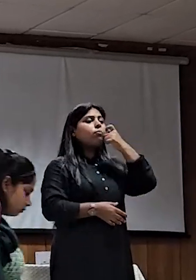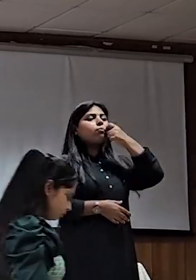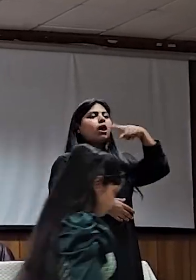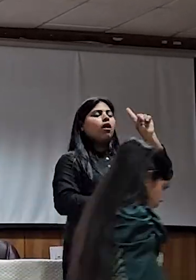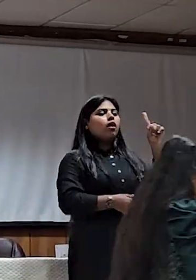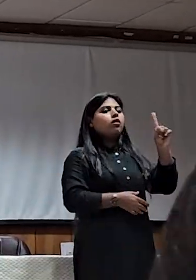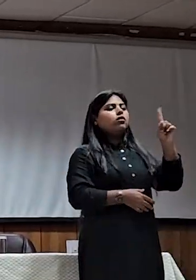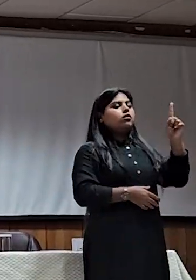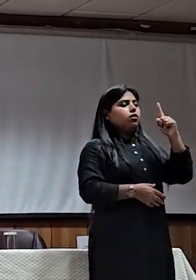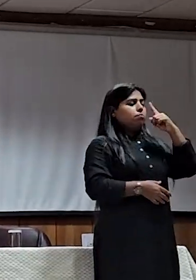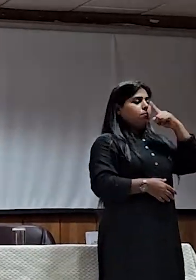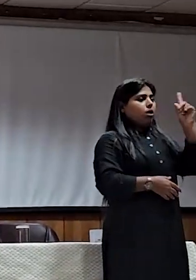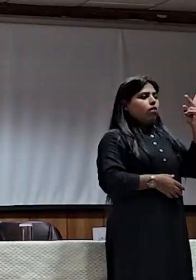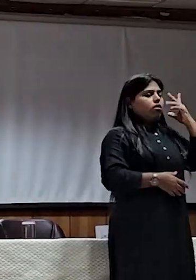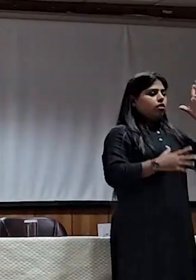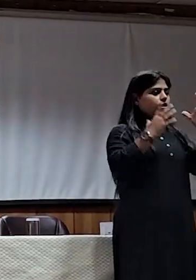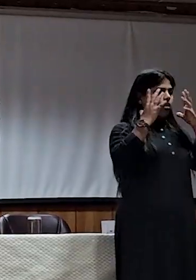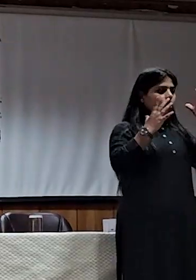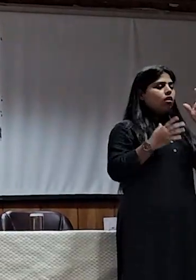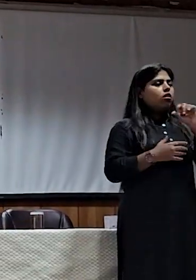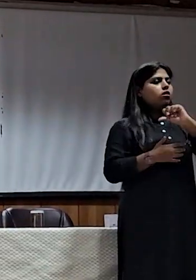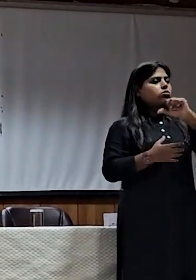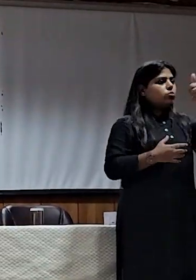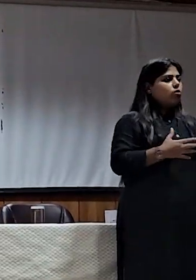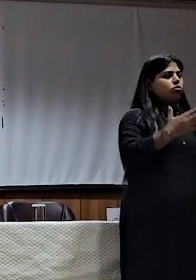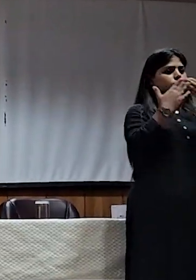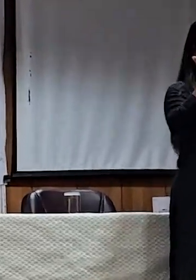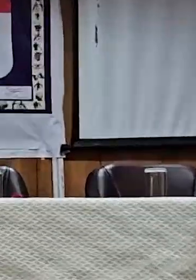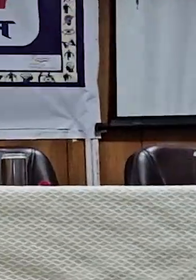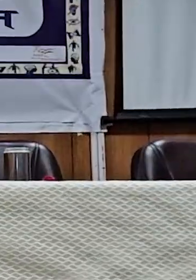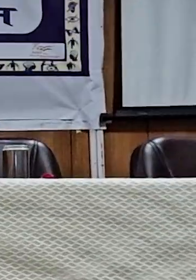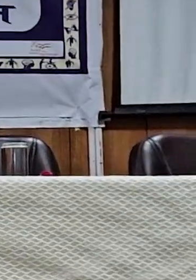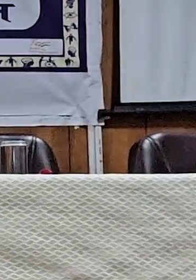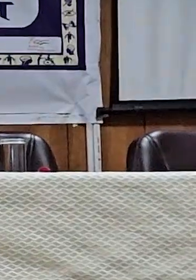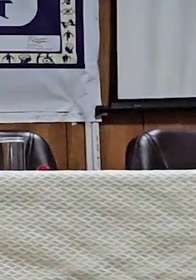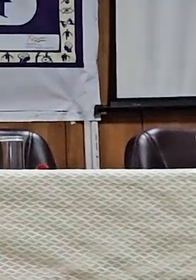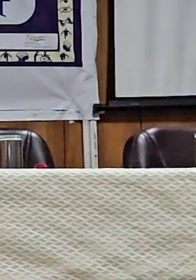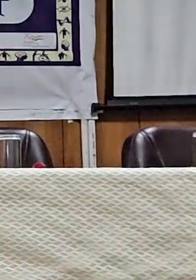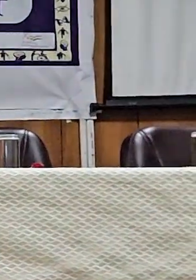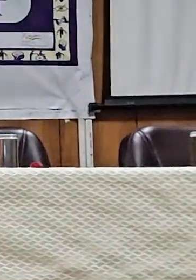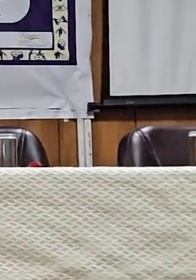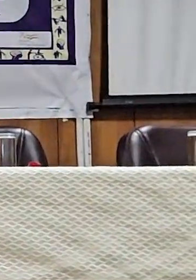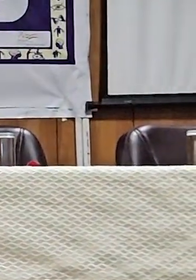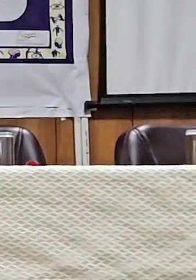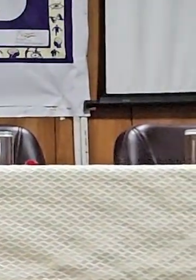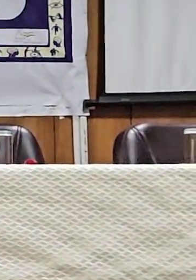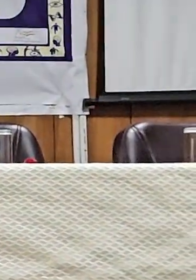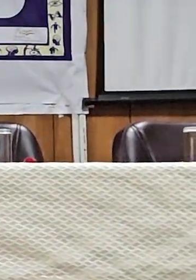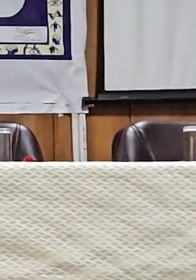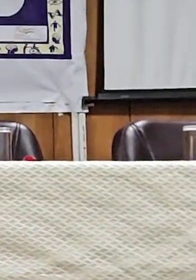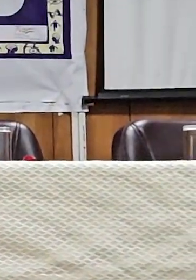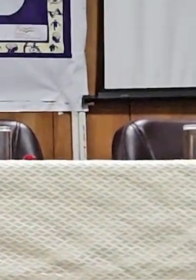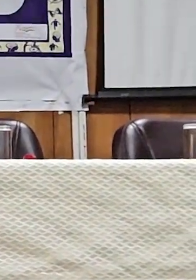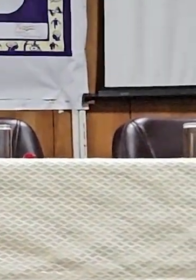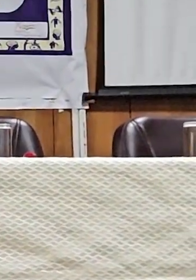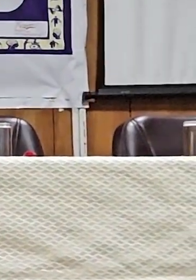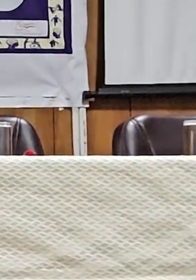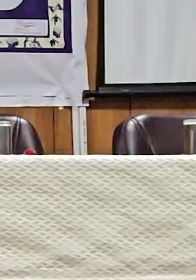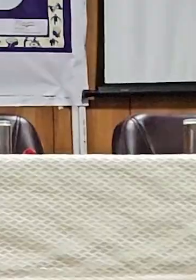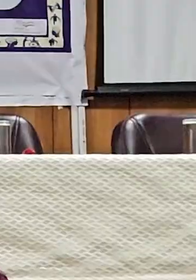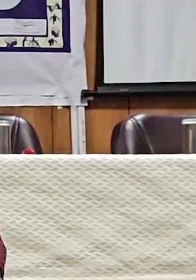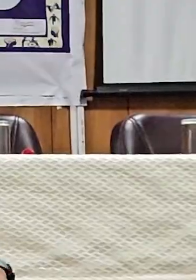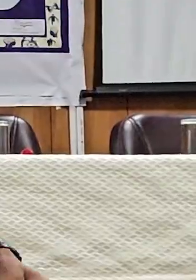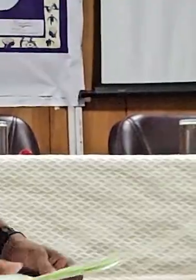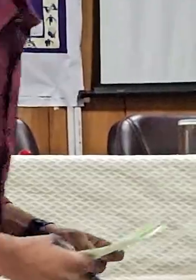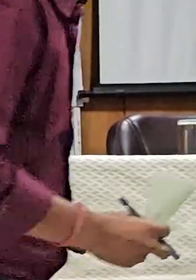आस में अलग अलग स्कूलों में चिट्ठियां भेजते हैं। कुछ समय बाद पार्किंस के निर्देशक माइकल इनिग्लॉस का